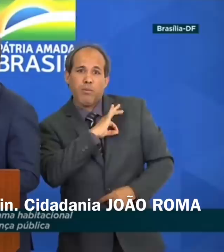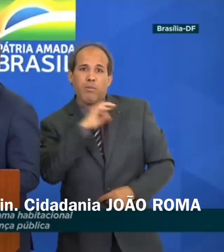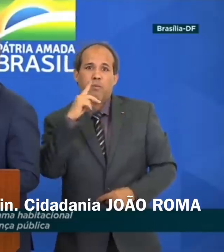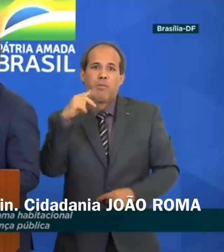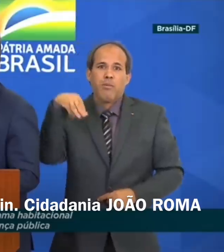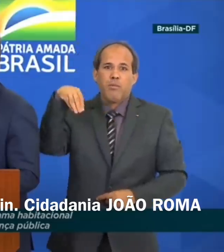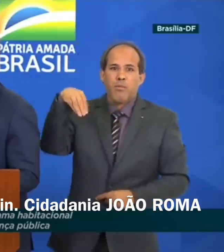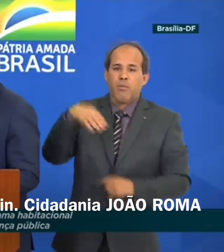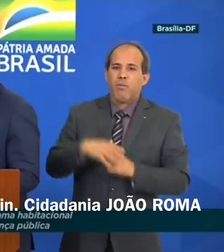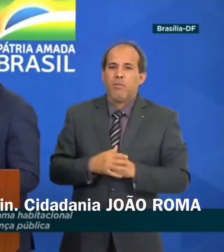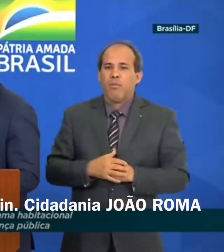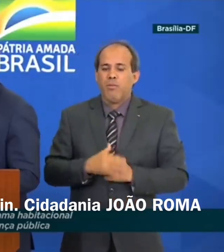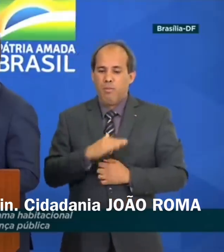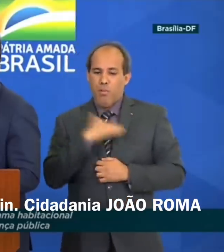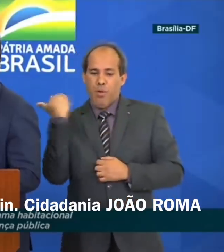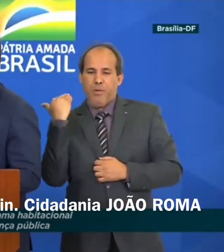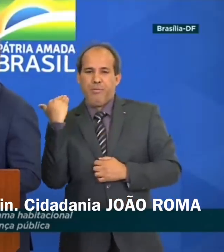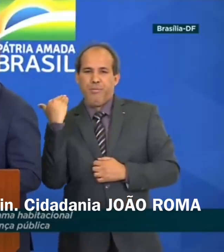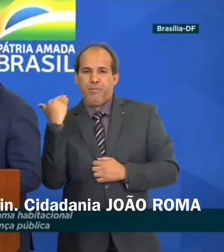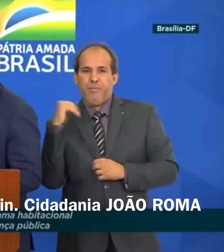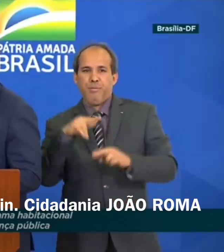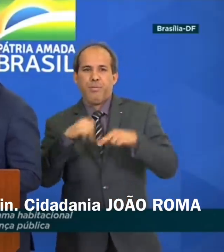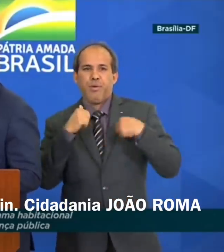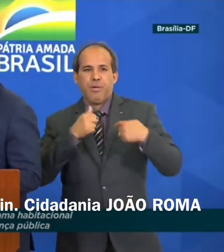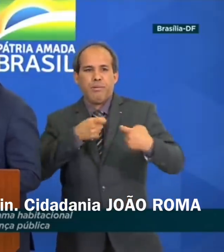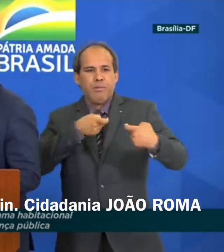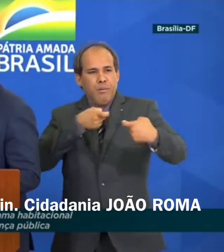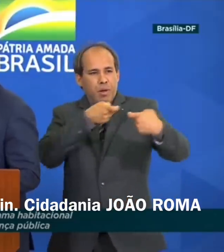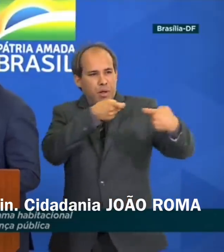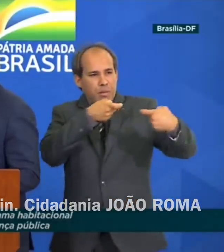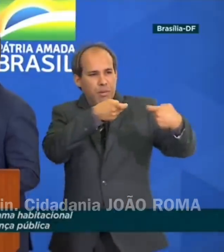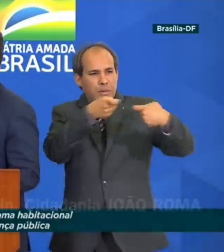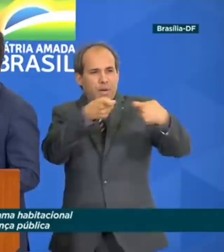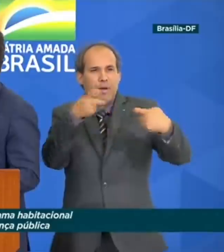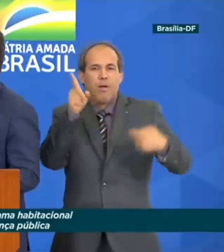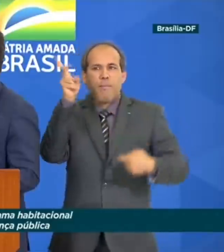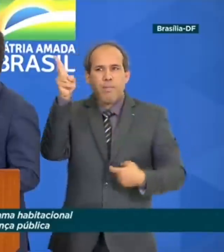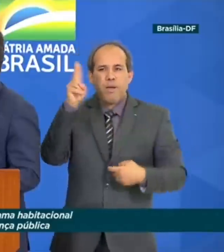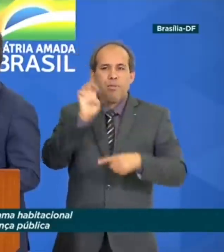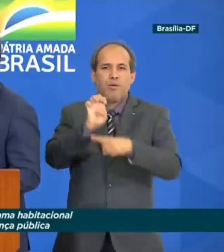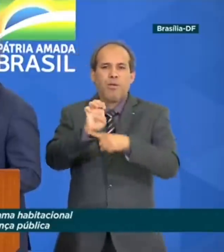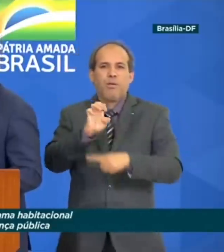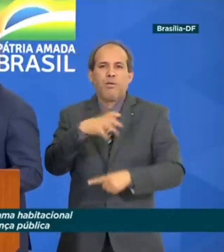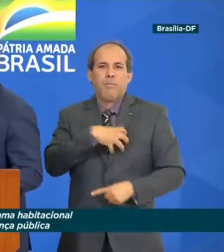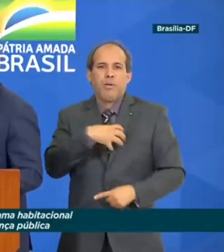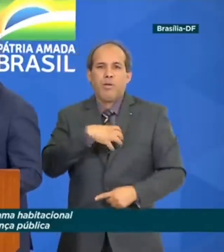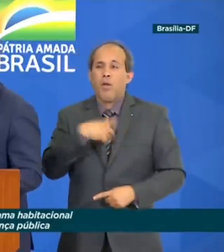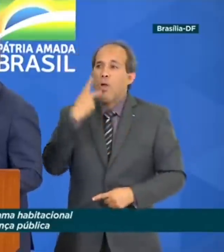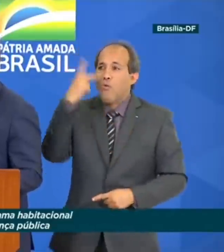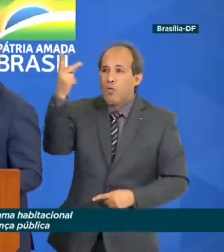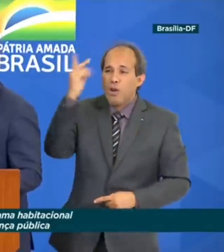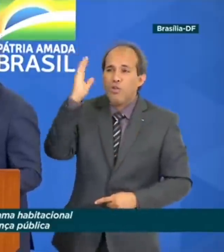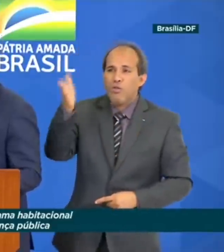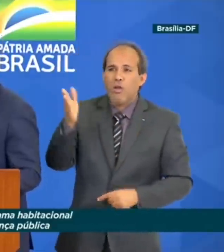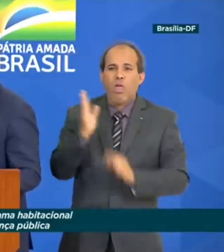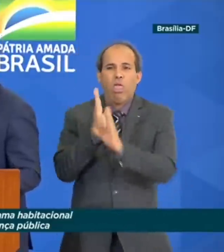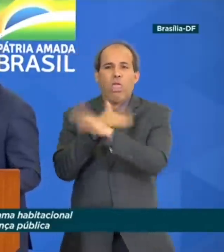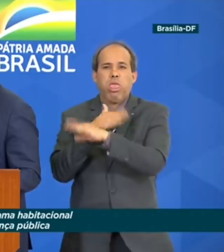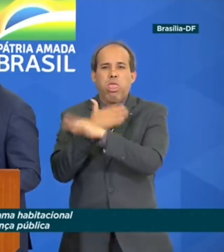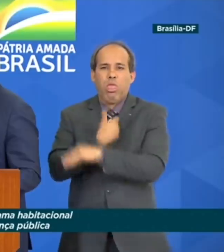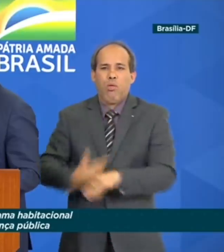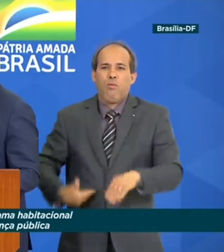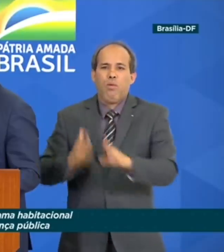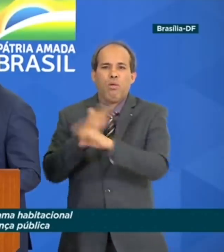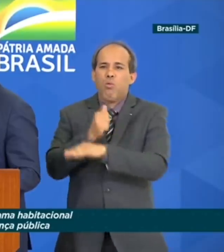literalmente derramaram seu sangue e tiveram suas vidas ceifadas na Bahia. Falei do descaso do governo da Bahia